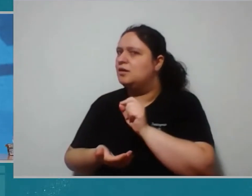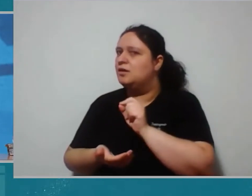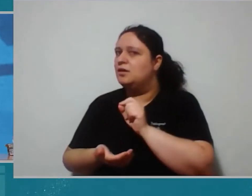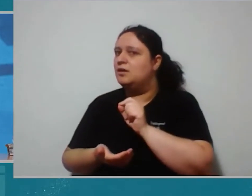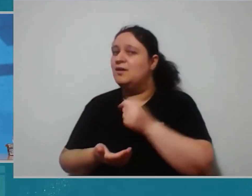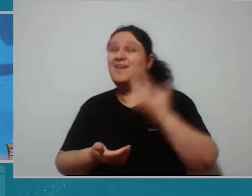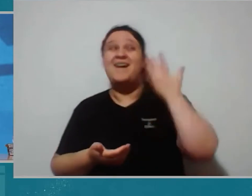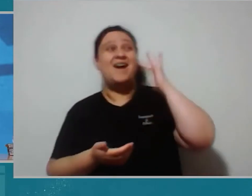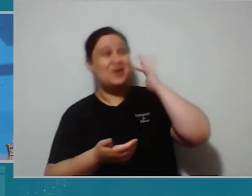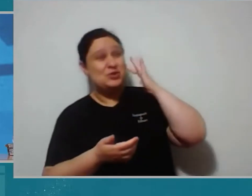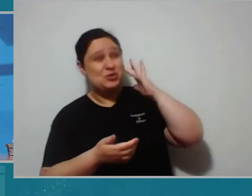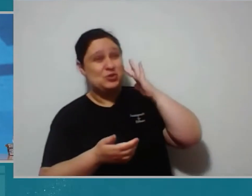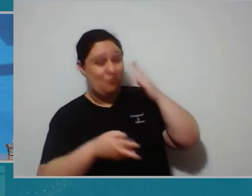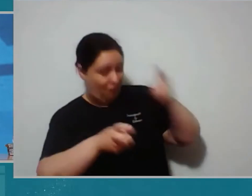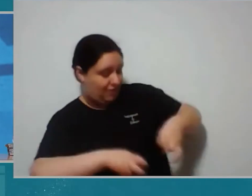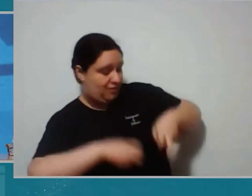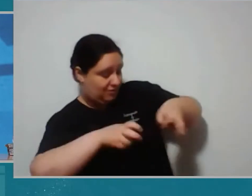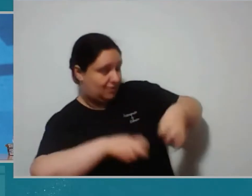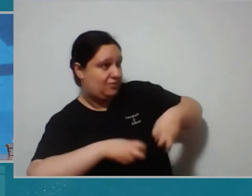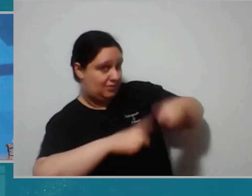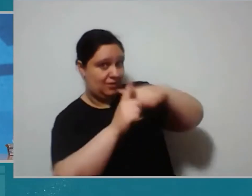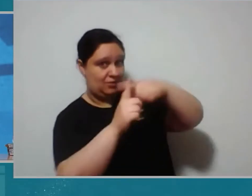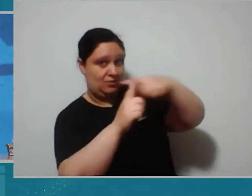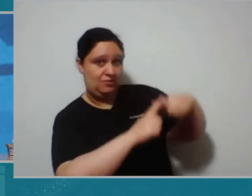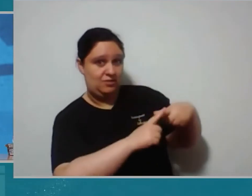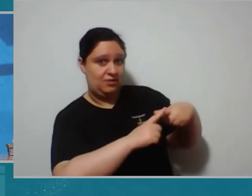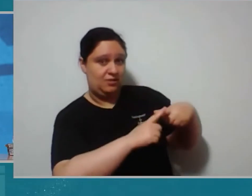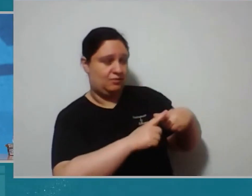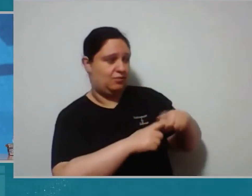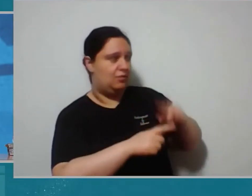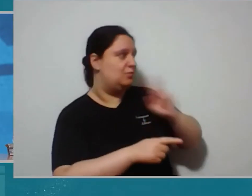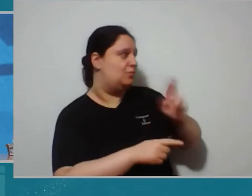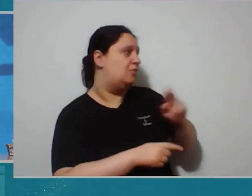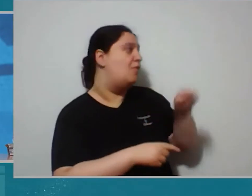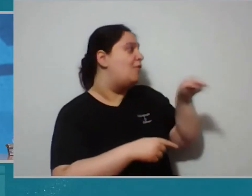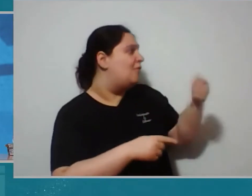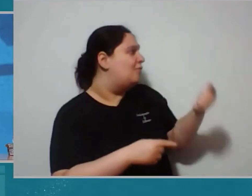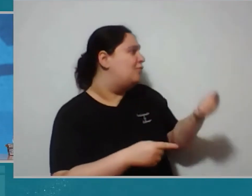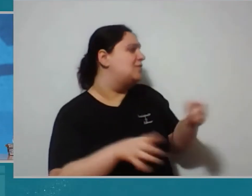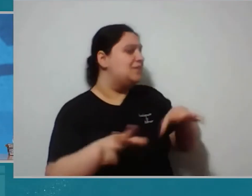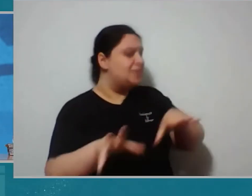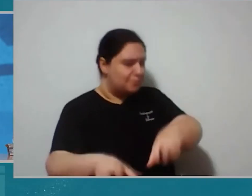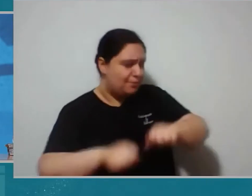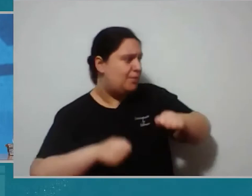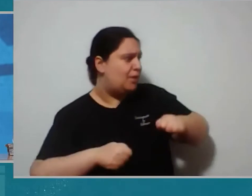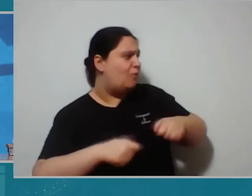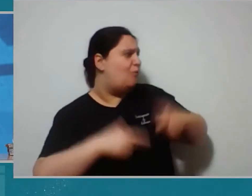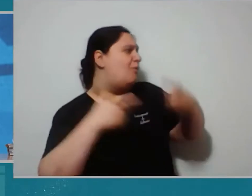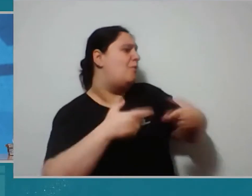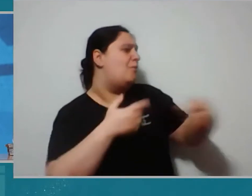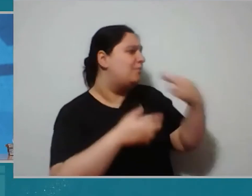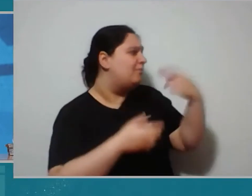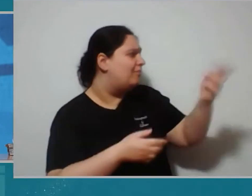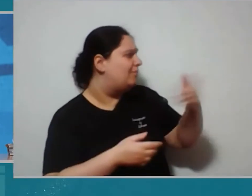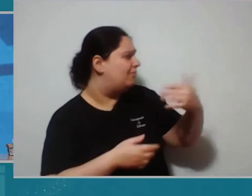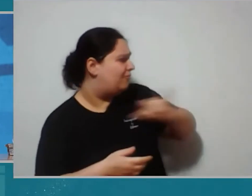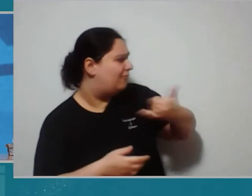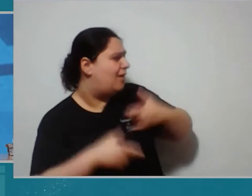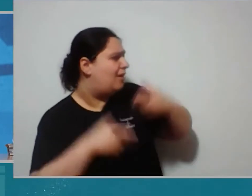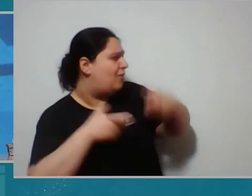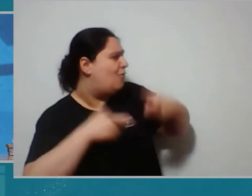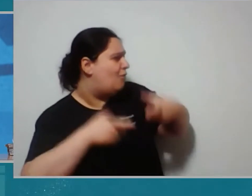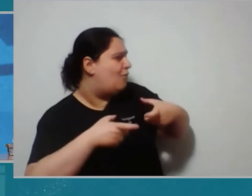jardineiro, respondeu: Senhor, se tu o tiraste, dize-me onde o puseste e eu o